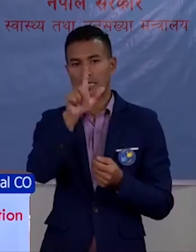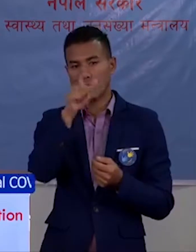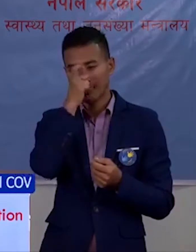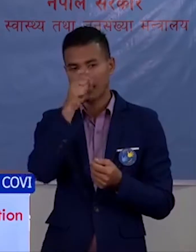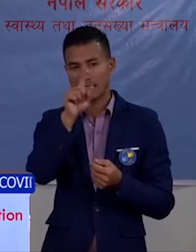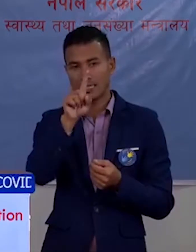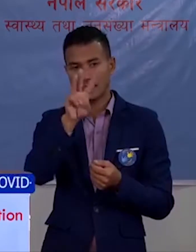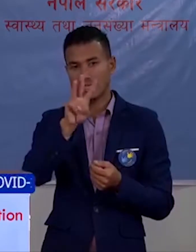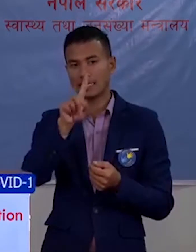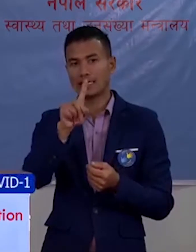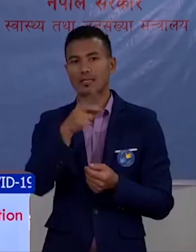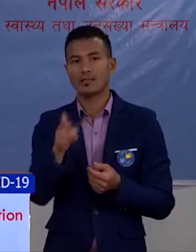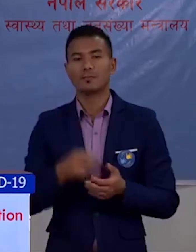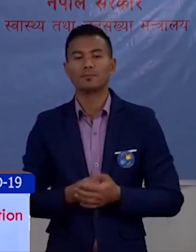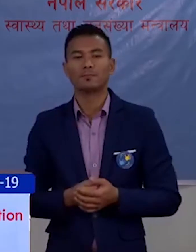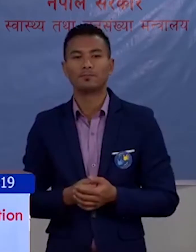14,731 छ।